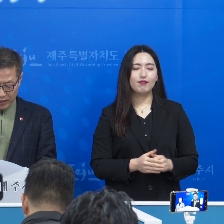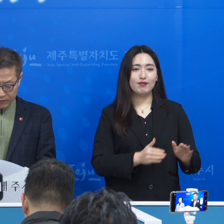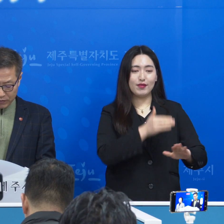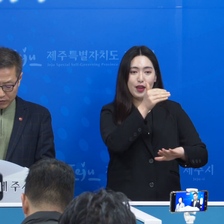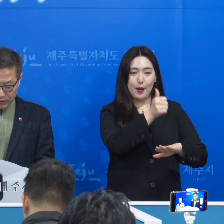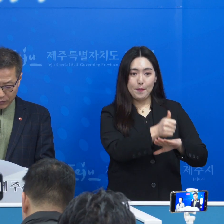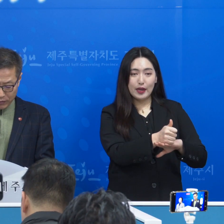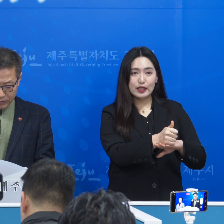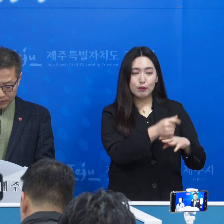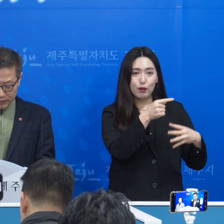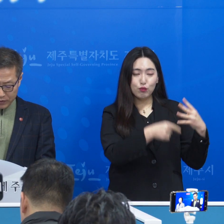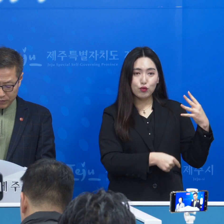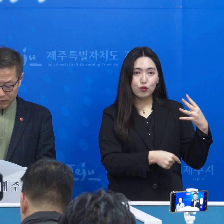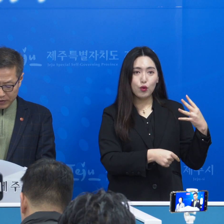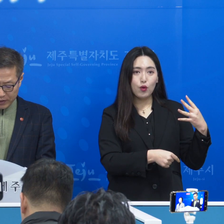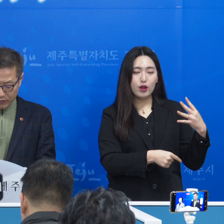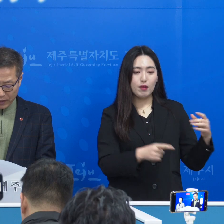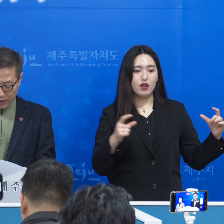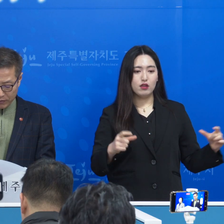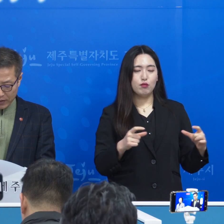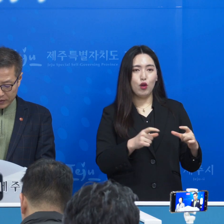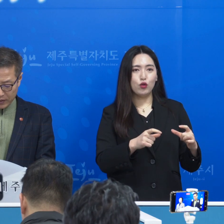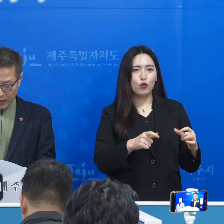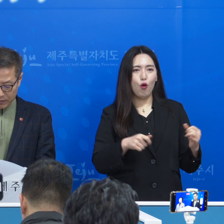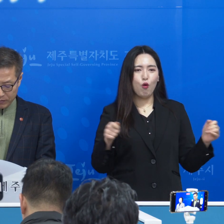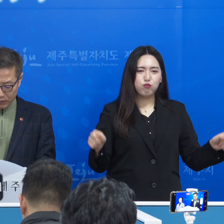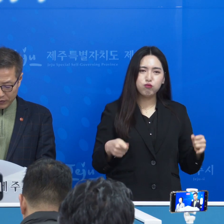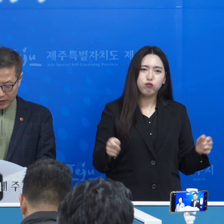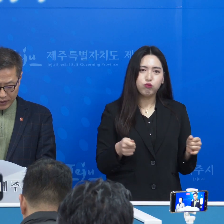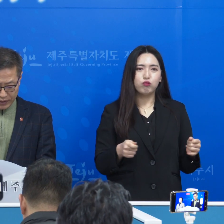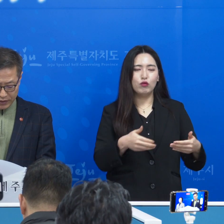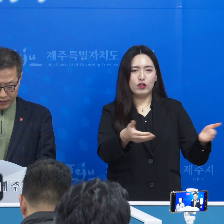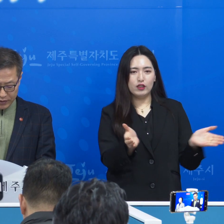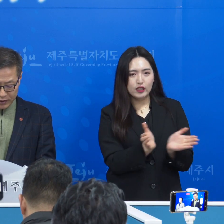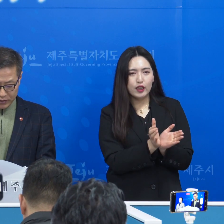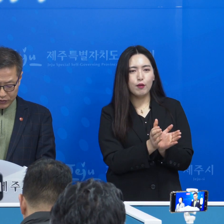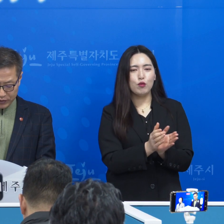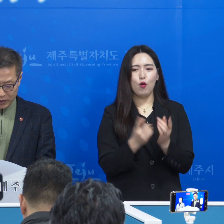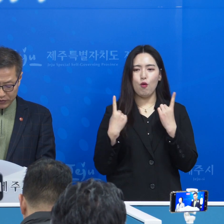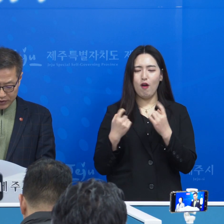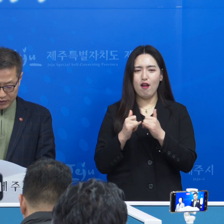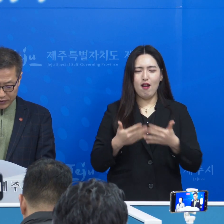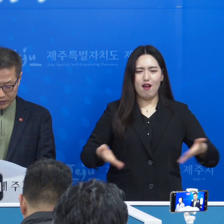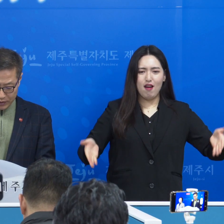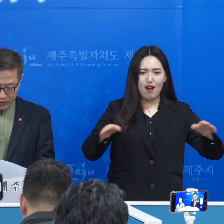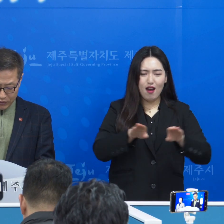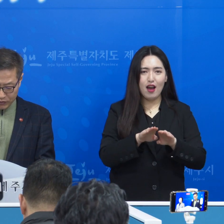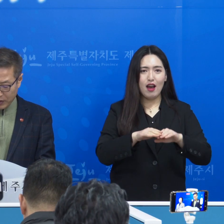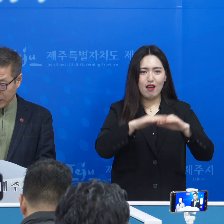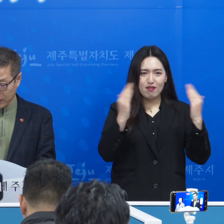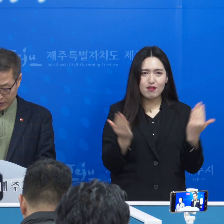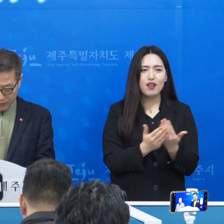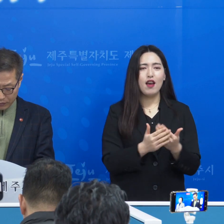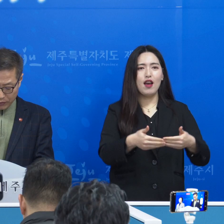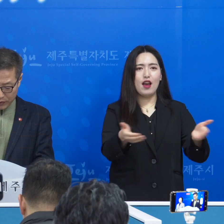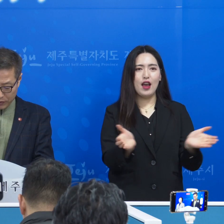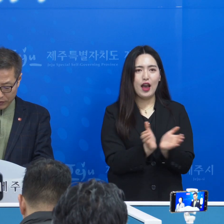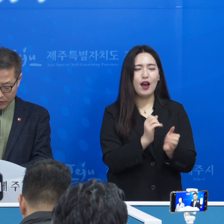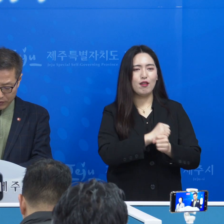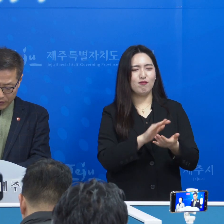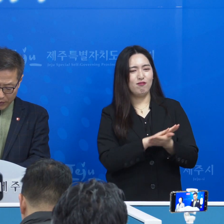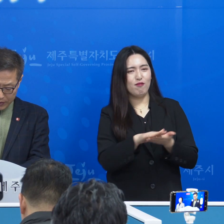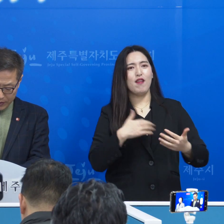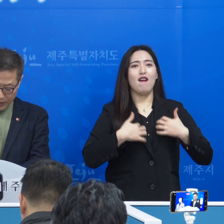마지막 피날레 프로그램으로 읍면동 풍물팀과 관람객이 모두 하나가 되어 축제를 즐기는 누영나영